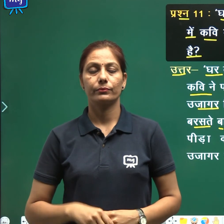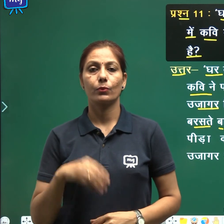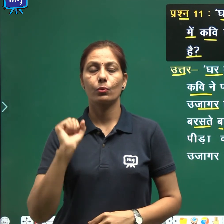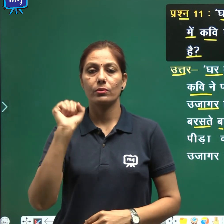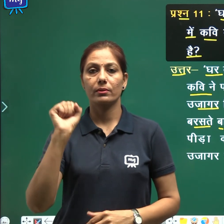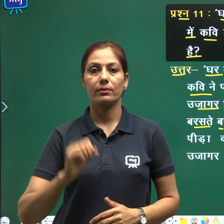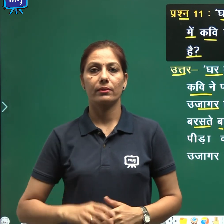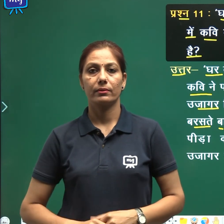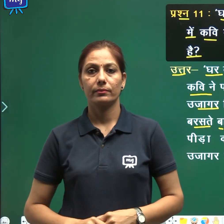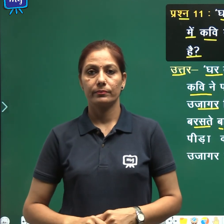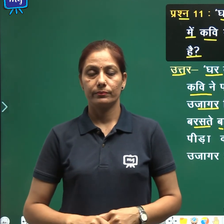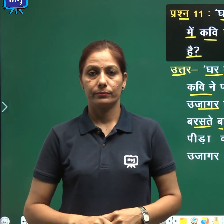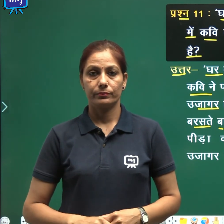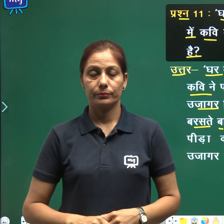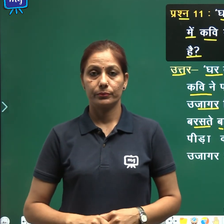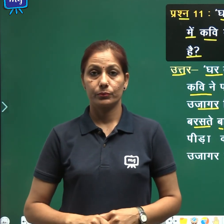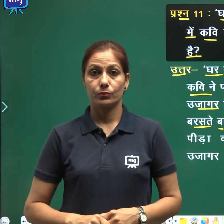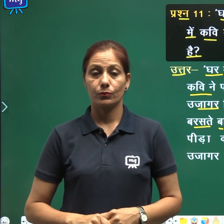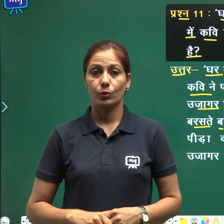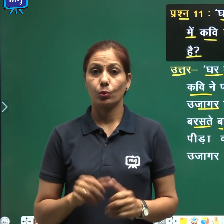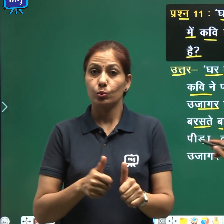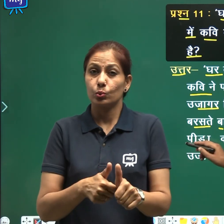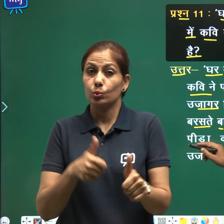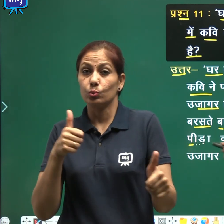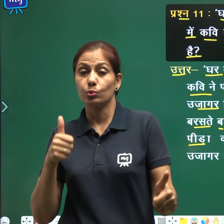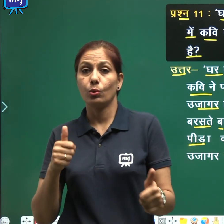उसकी वियोग पीड़ा को